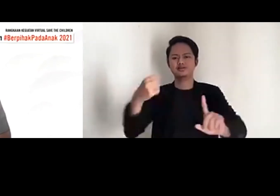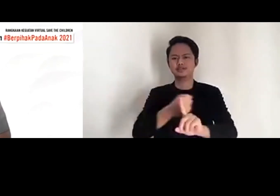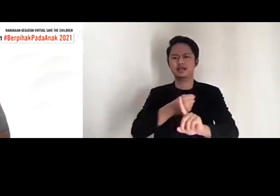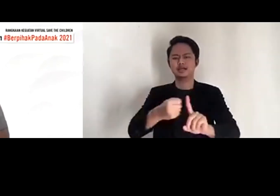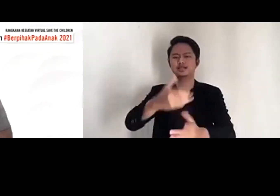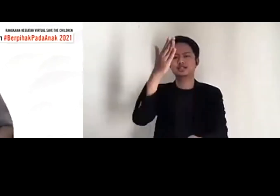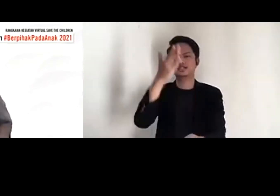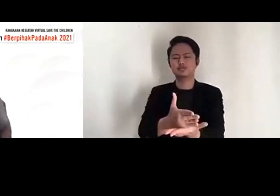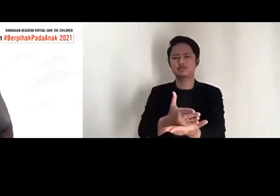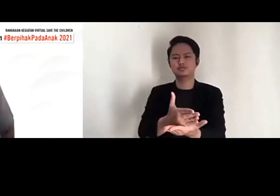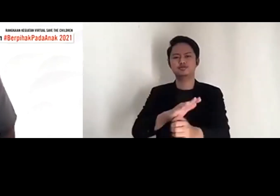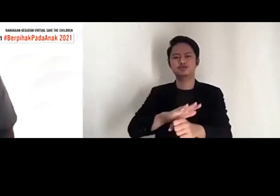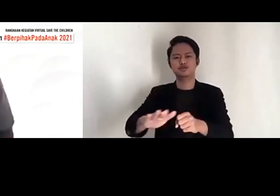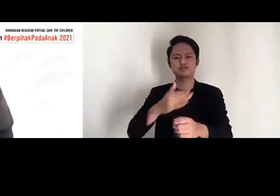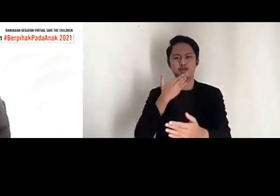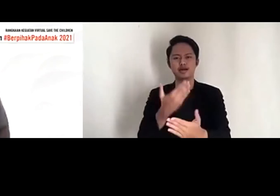terima kasih.